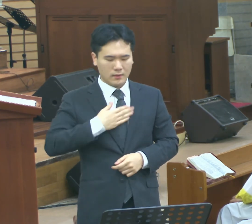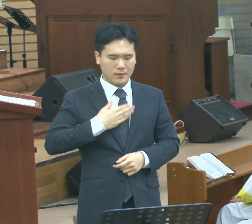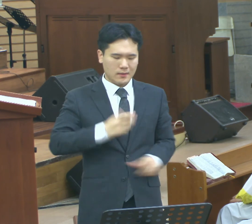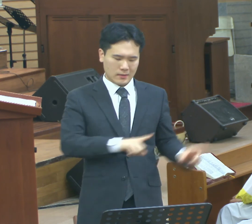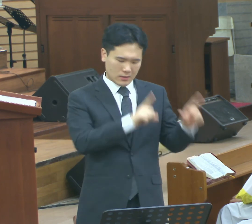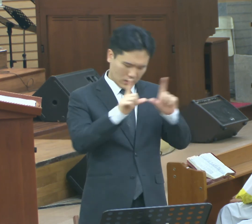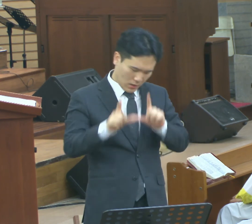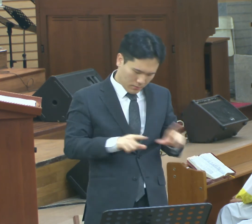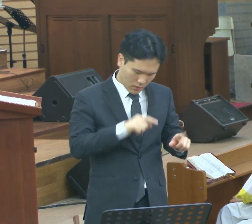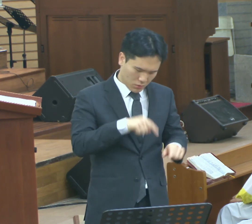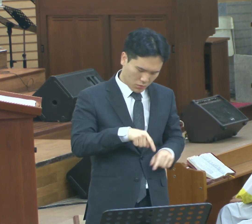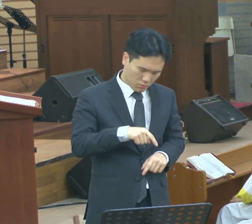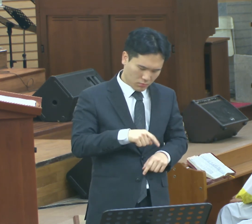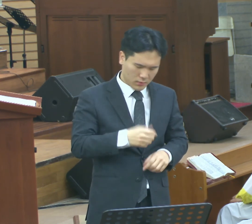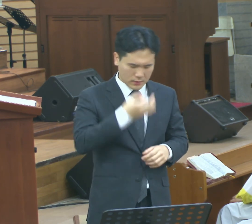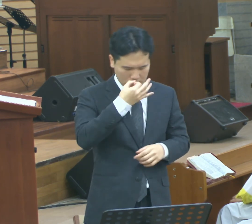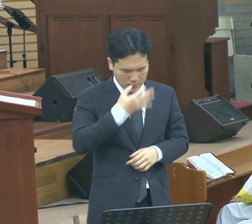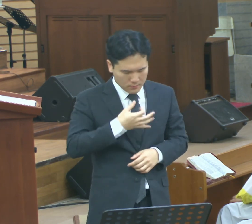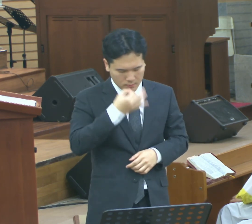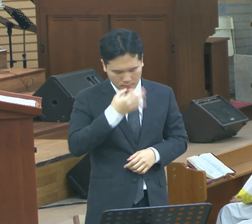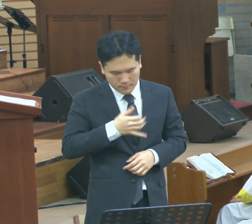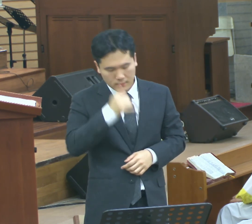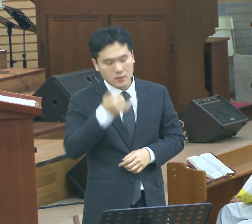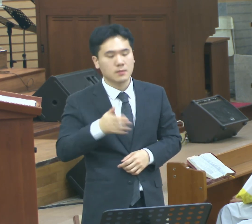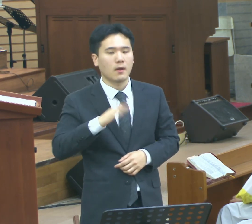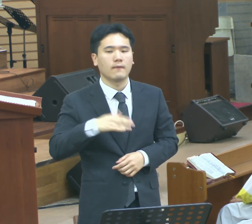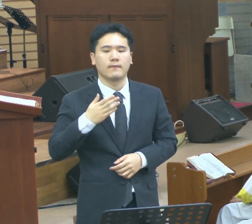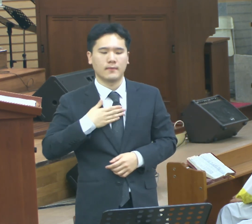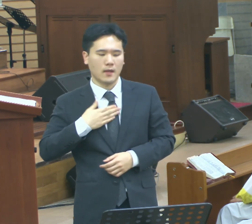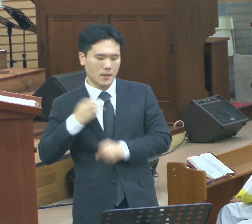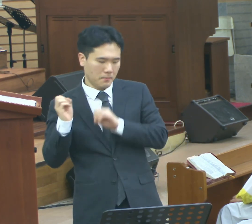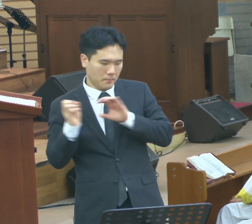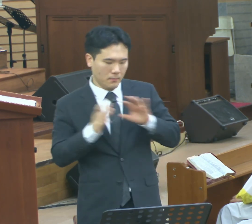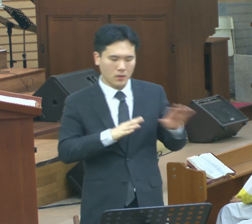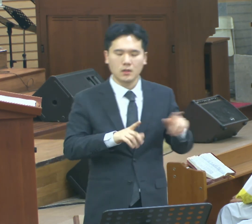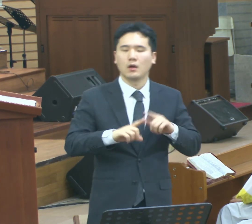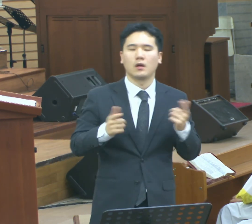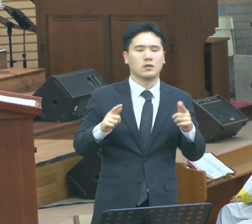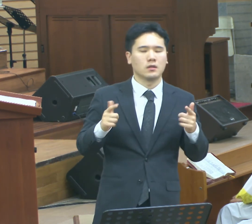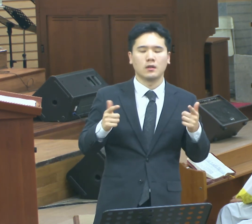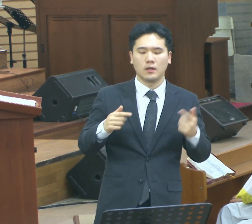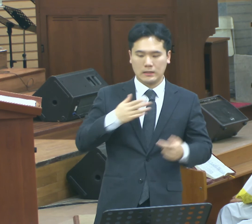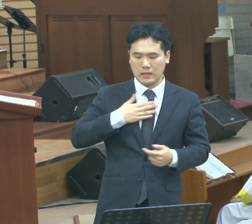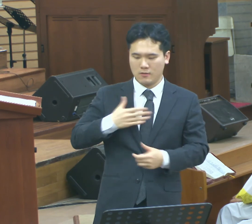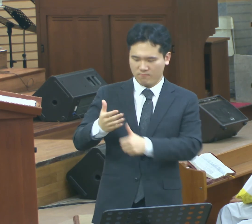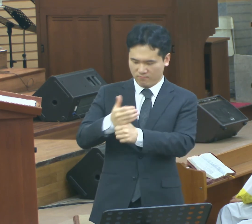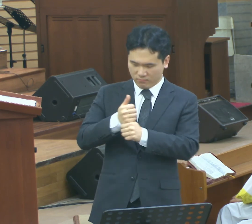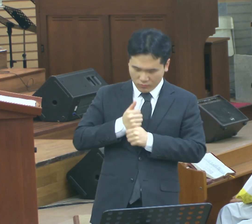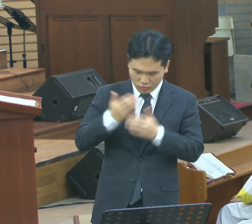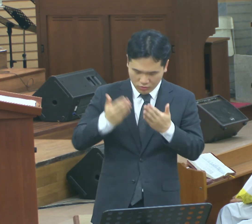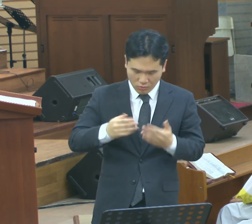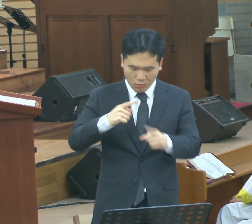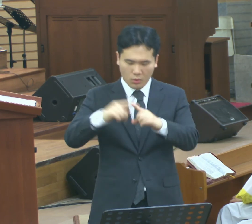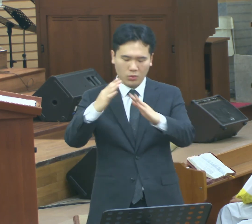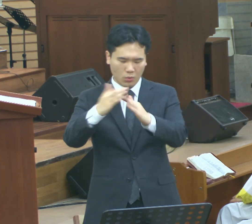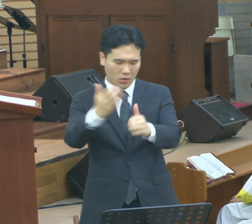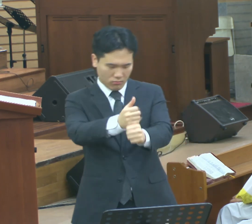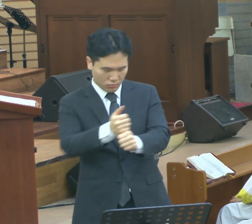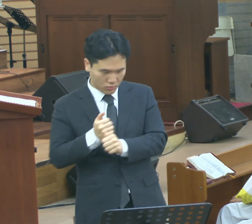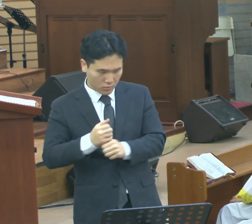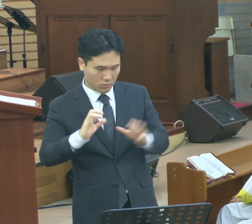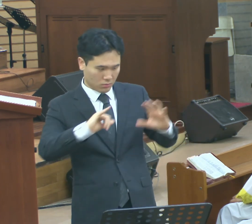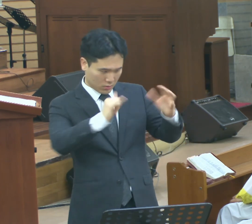할지라도 나를 그냥 버려두지 아니하시고 나를 붙드실 뿐만 아니라 교회를 붙드시고 이 사회를 붙드시고